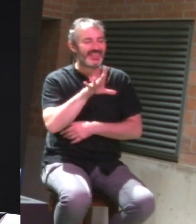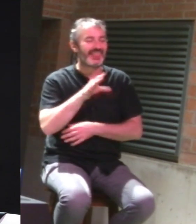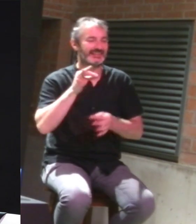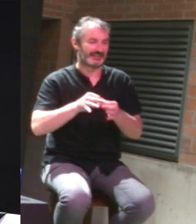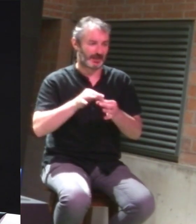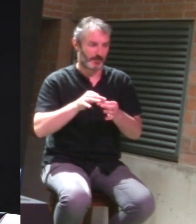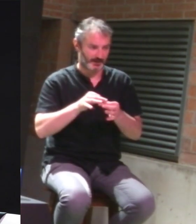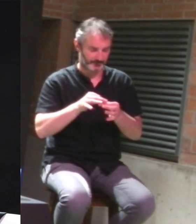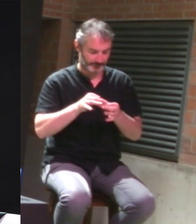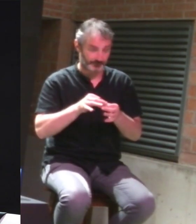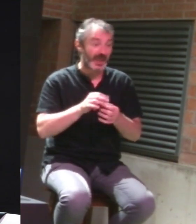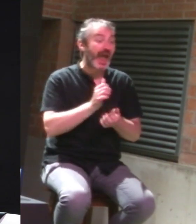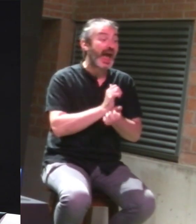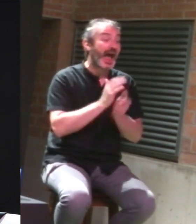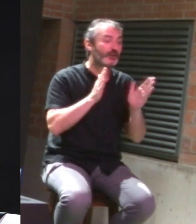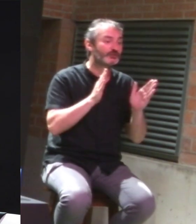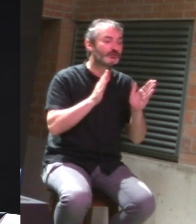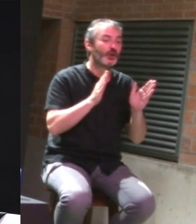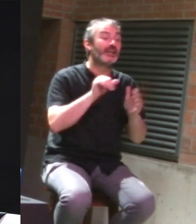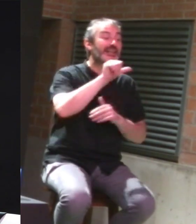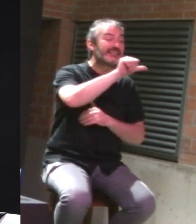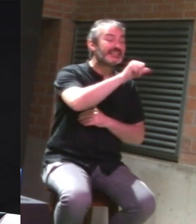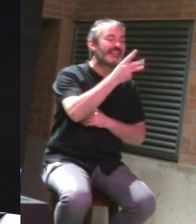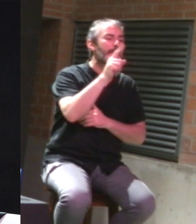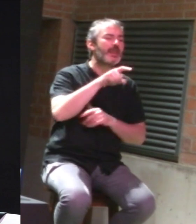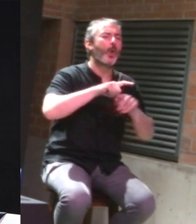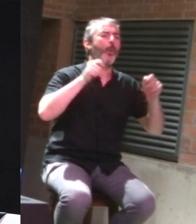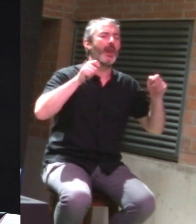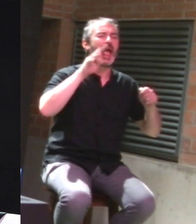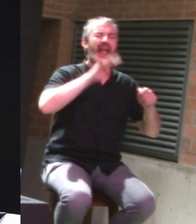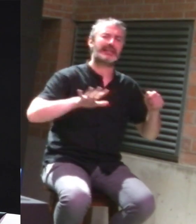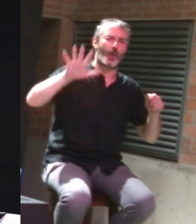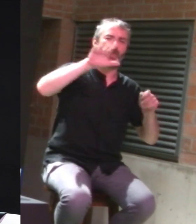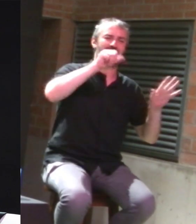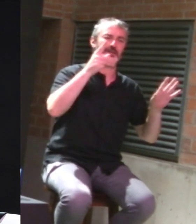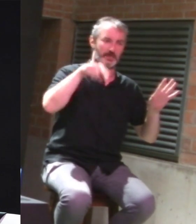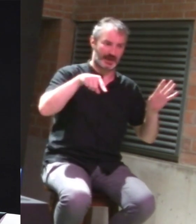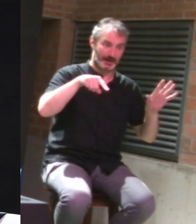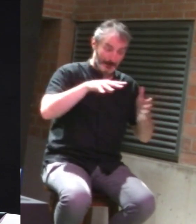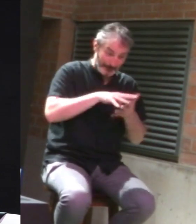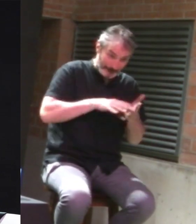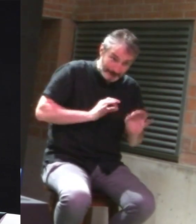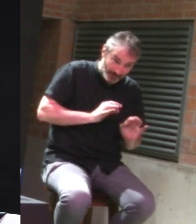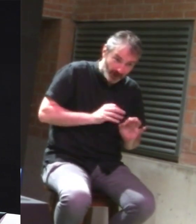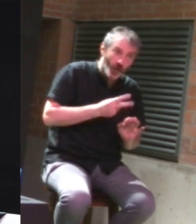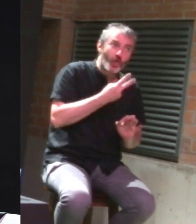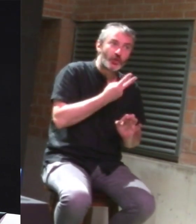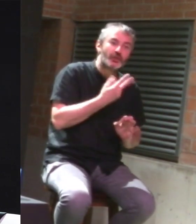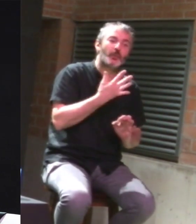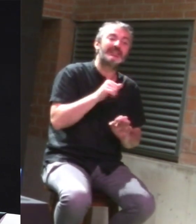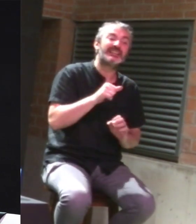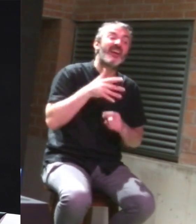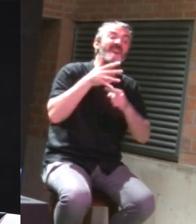de setembre. A l'agost trobem 63.000 vaguistes a tot Catalunya. A Barcelona en concret tenim